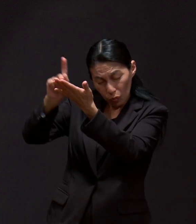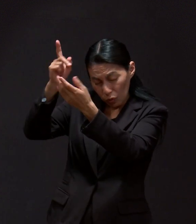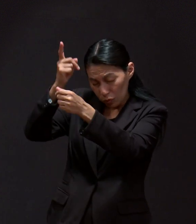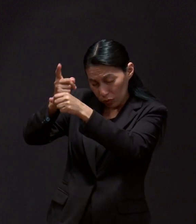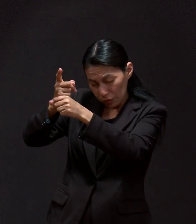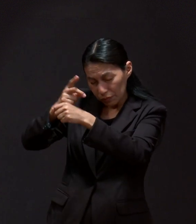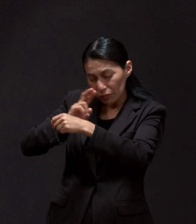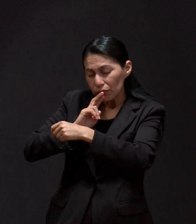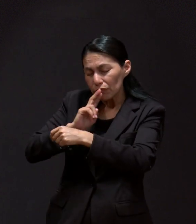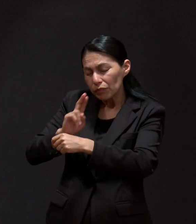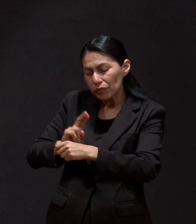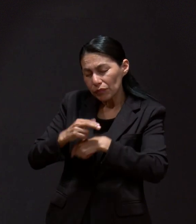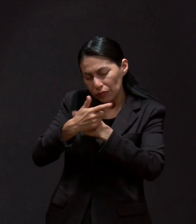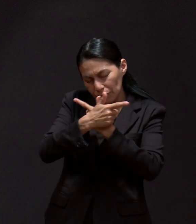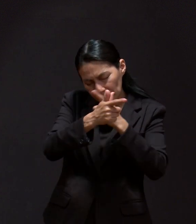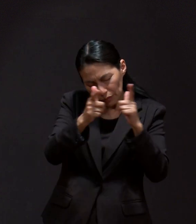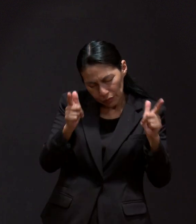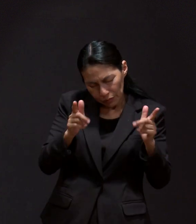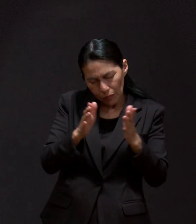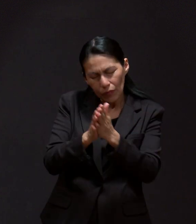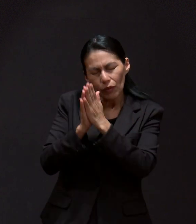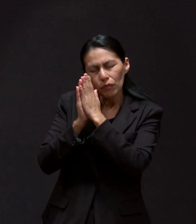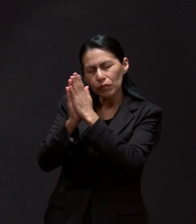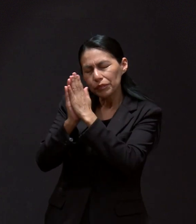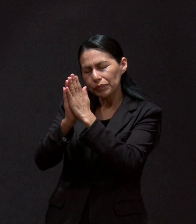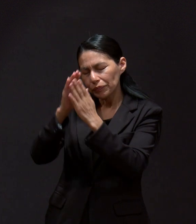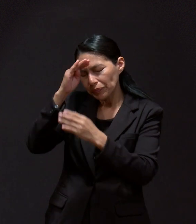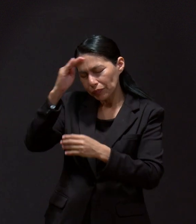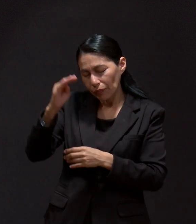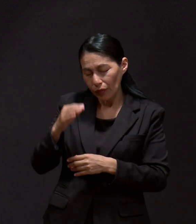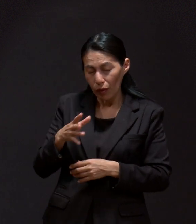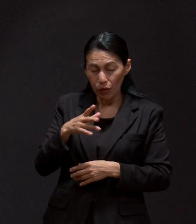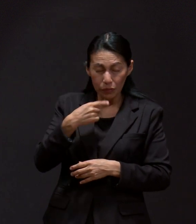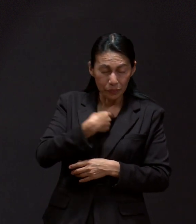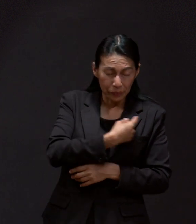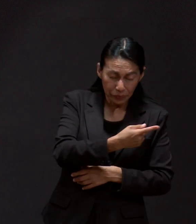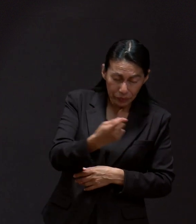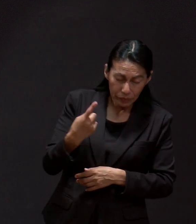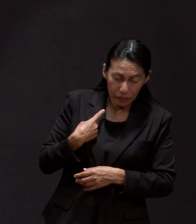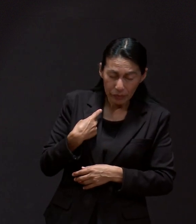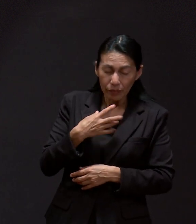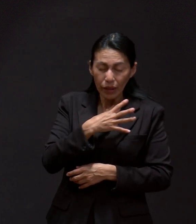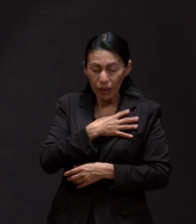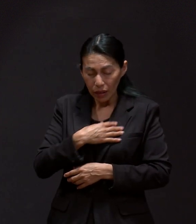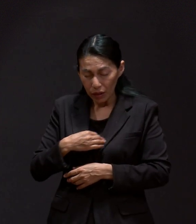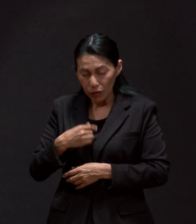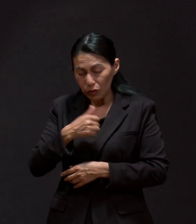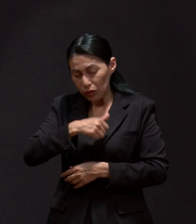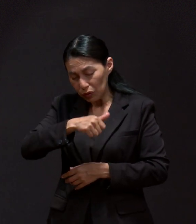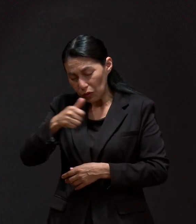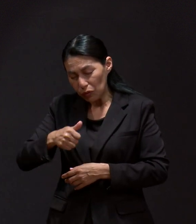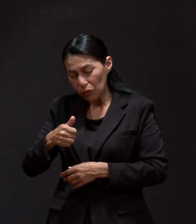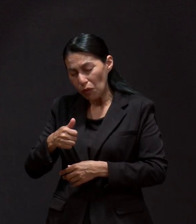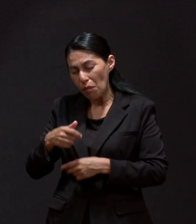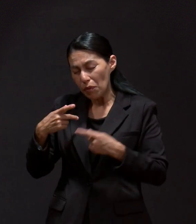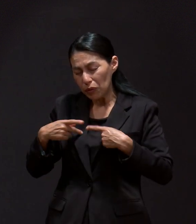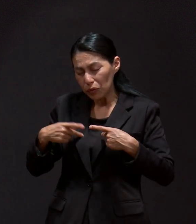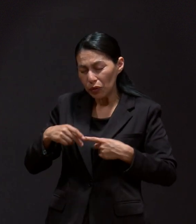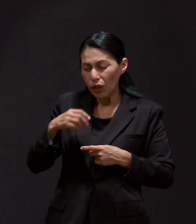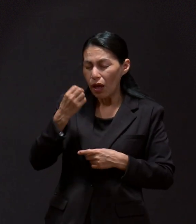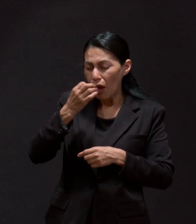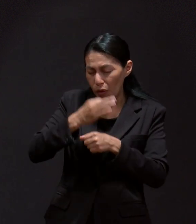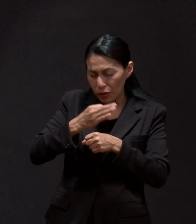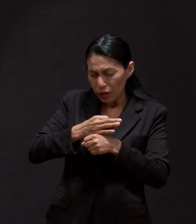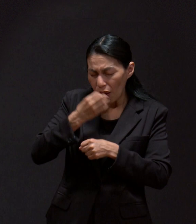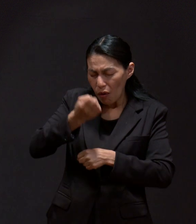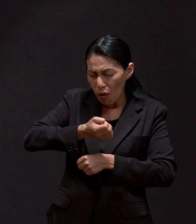señor de acuerdo a tu divina voluntad por cada uno de nuestros hijos señor por cada uno de los hermanos que inclinan su